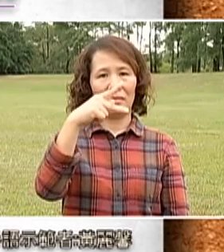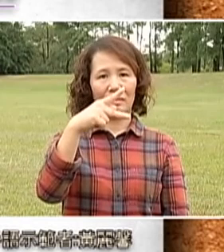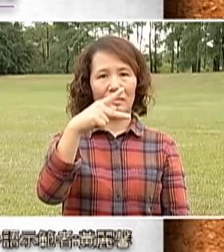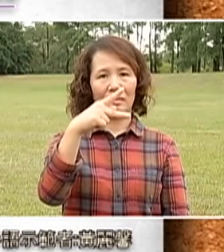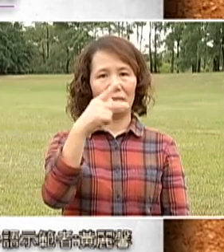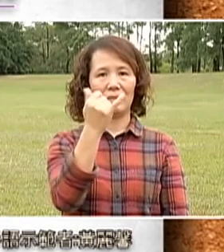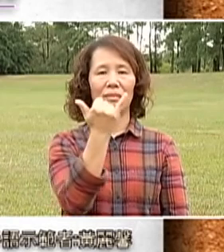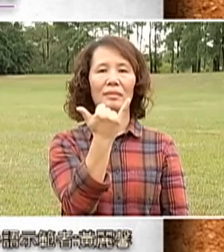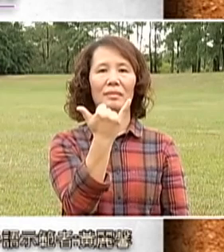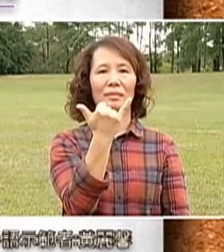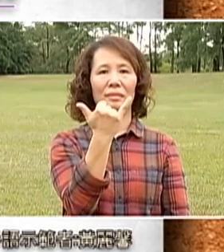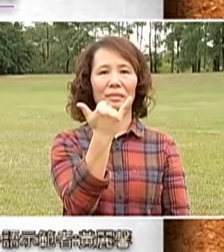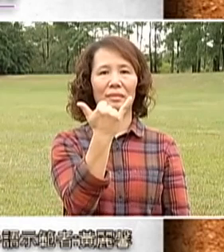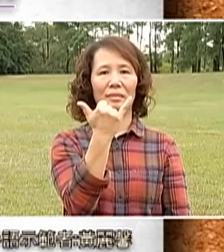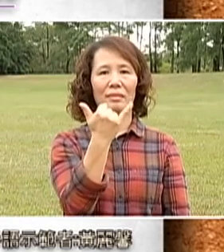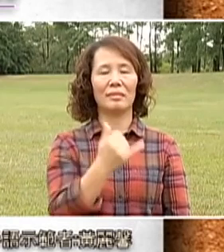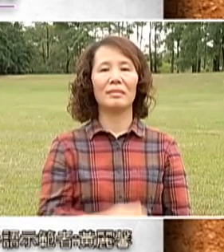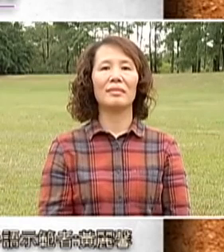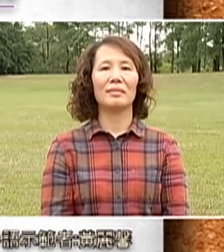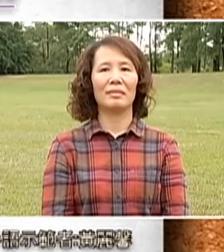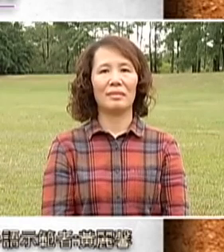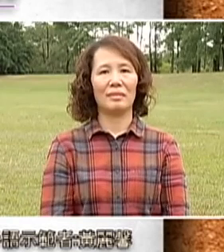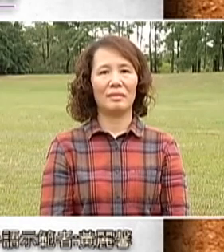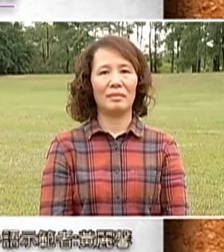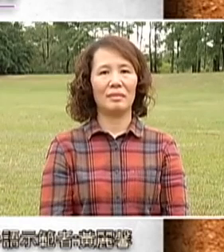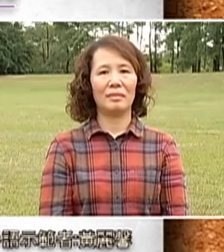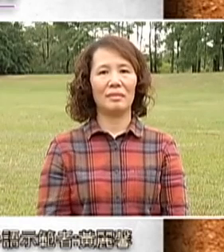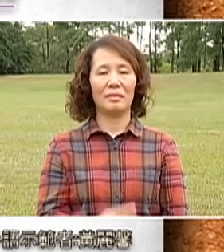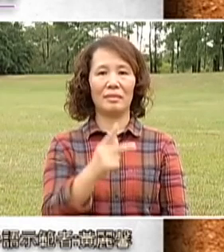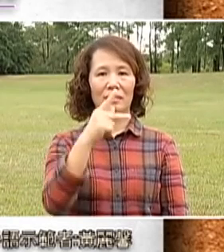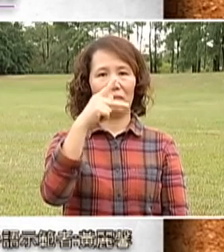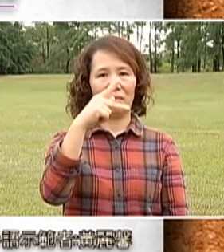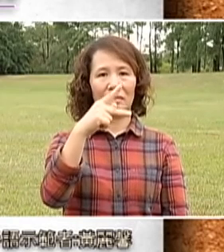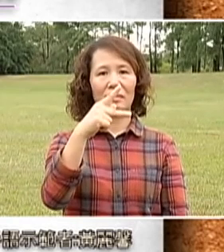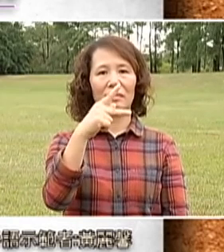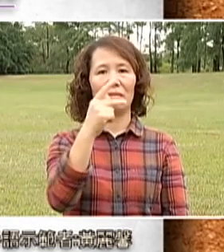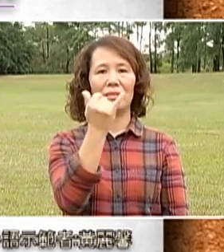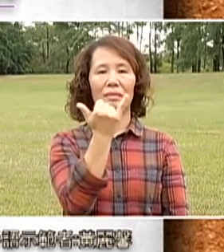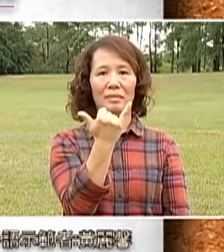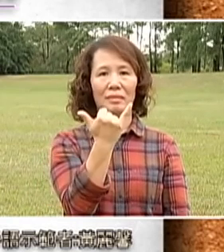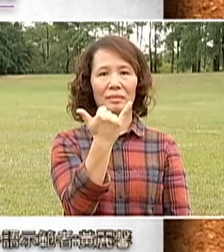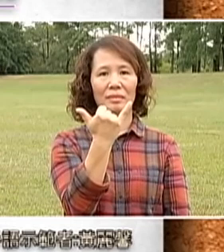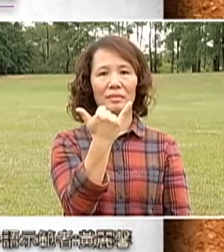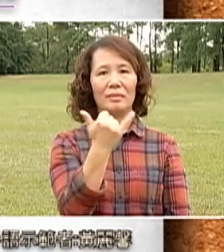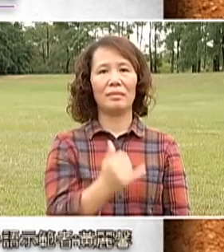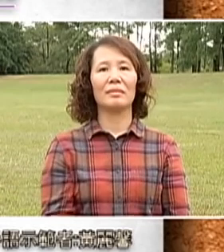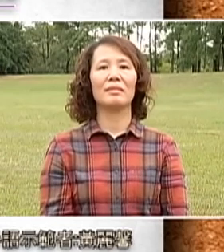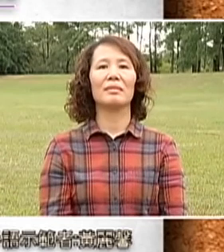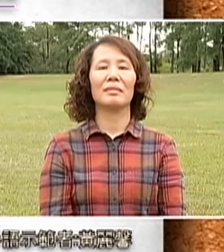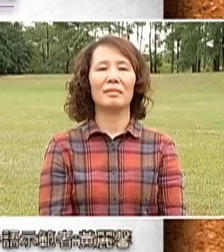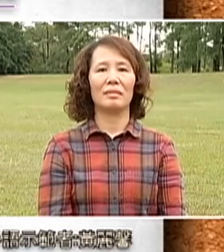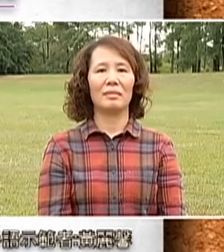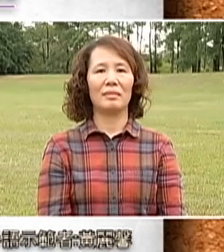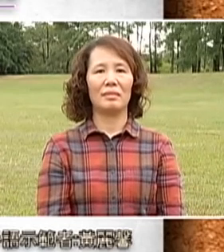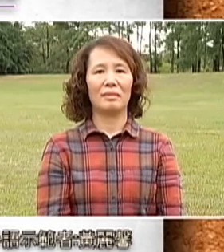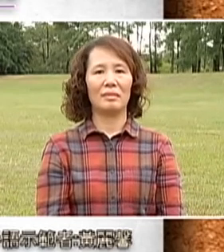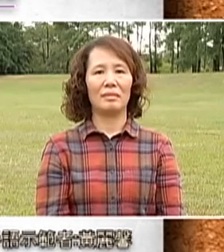斗，然后用听人习惯的六，斗六。第三种笔